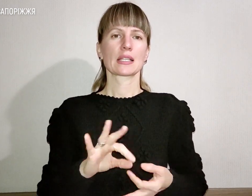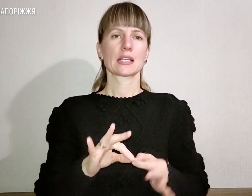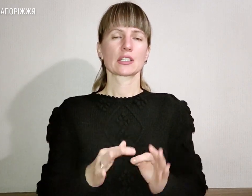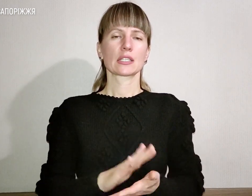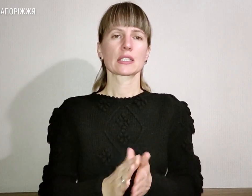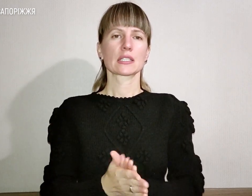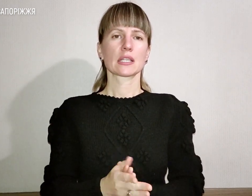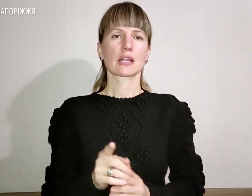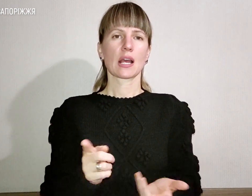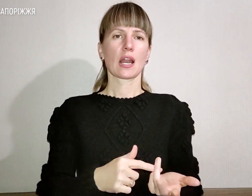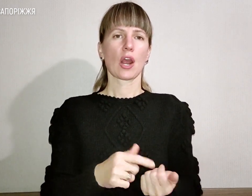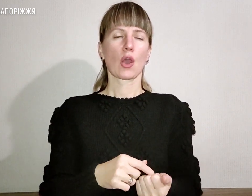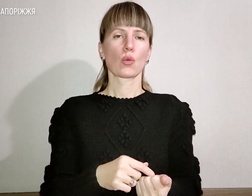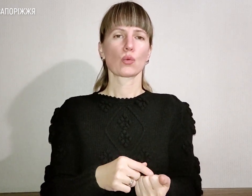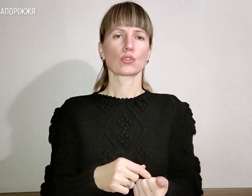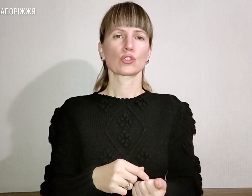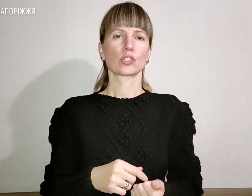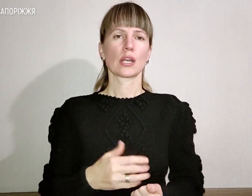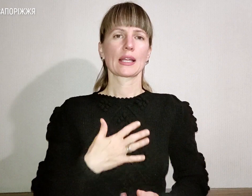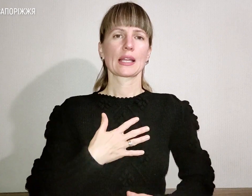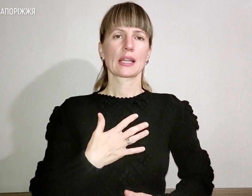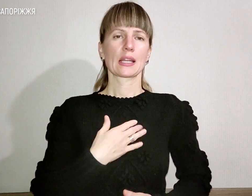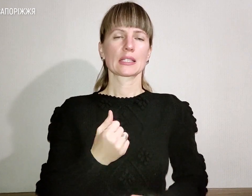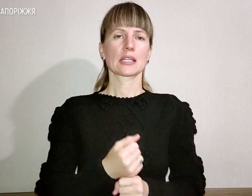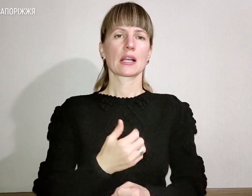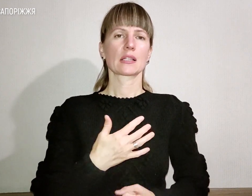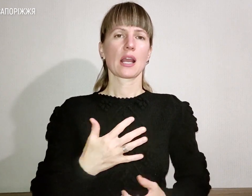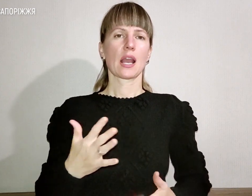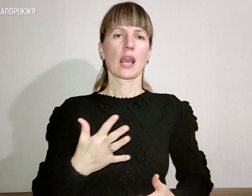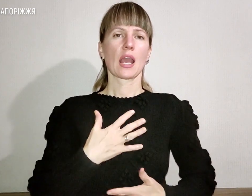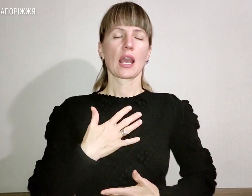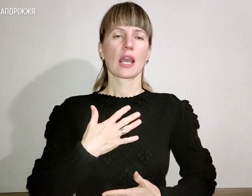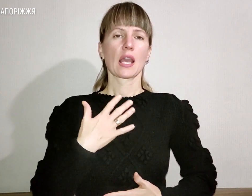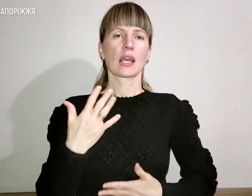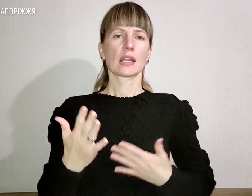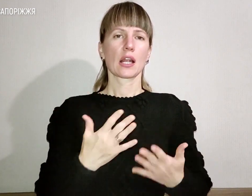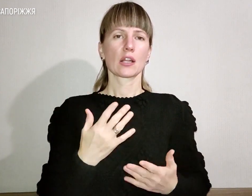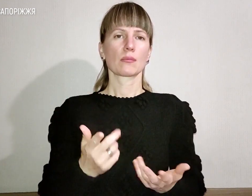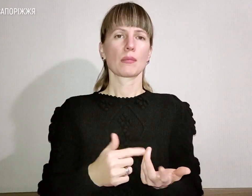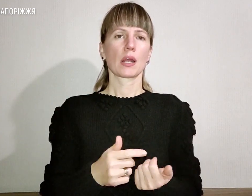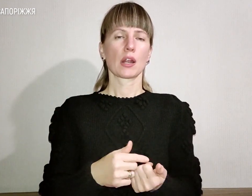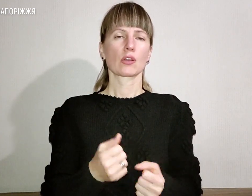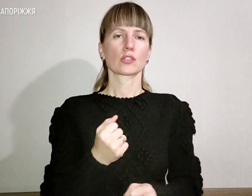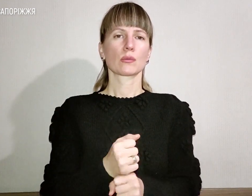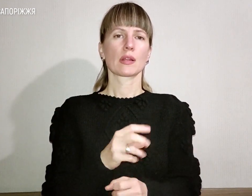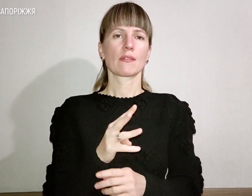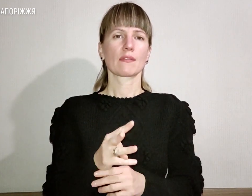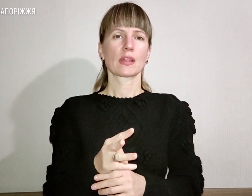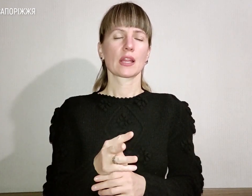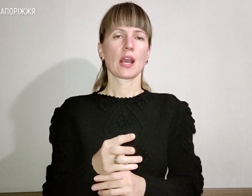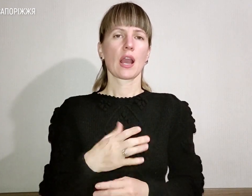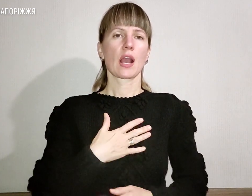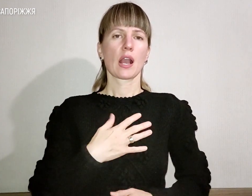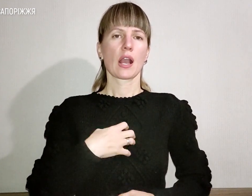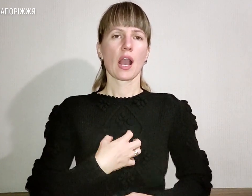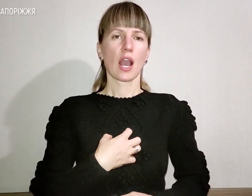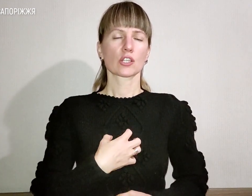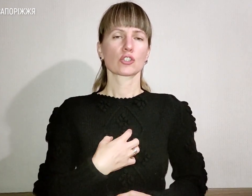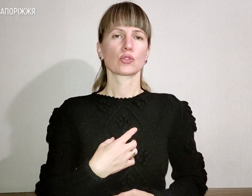ти там рахуєш частоту дихання, зробіть інгаляцію, перерахуйте, зніміть відео кашлю, зробіть ще те. Тобто можеш